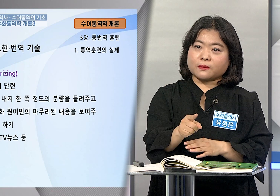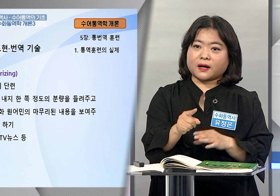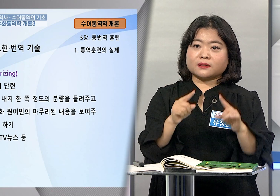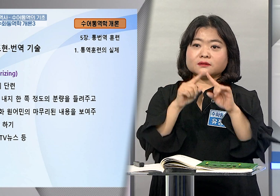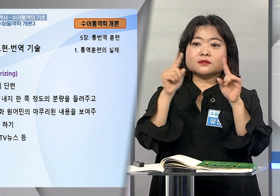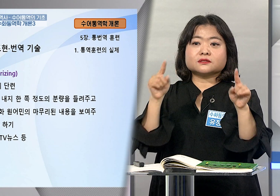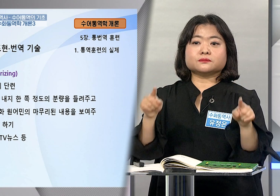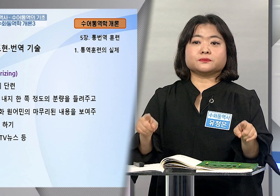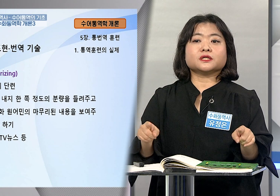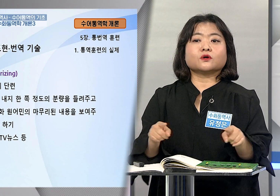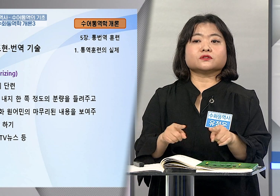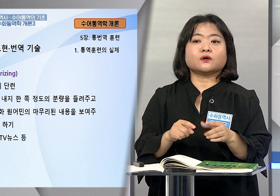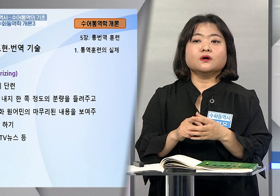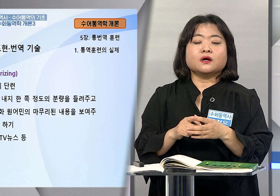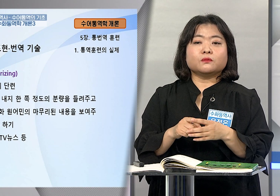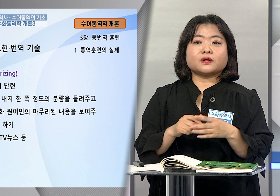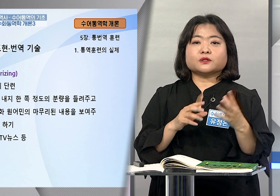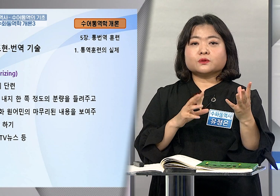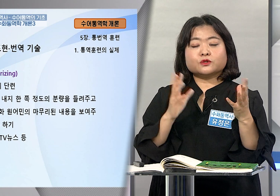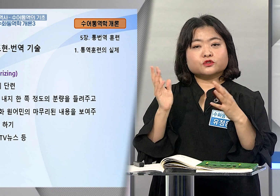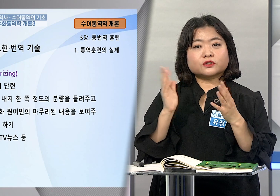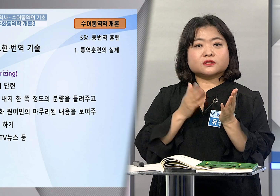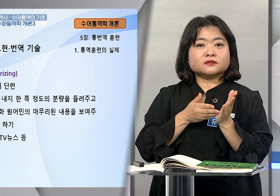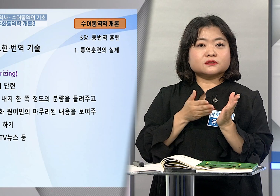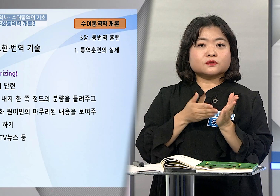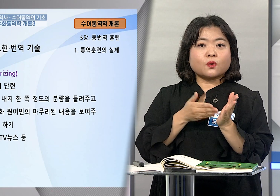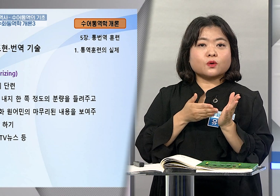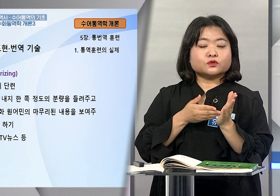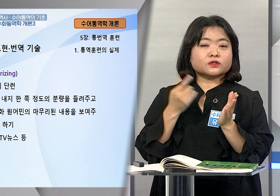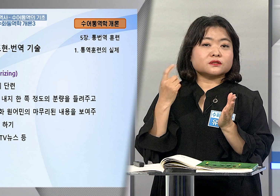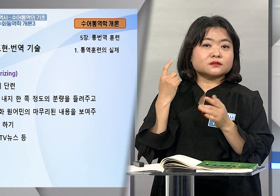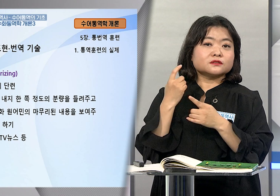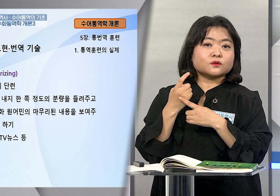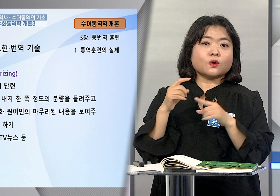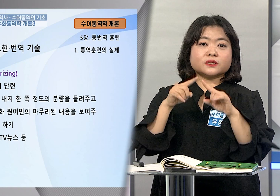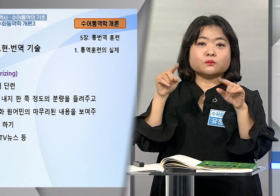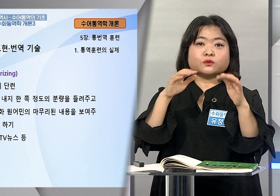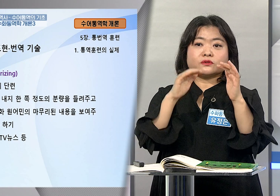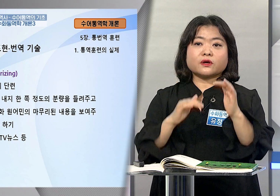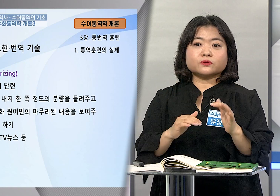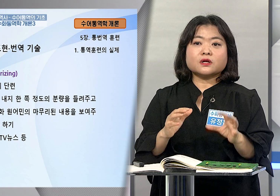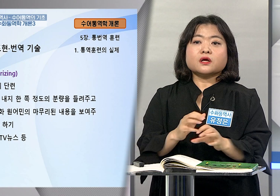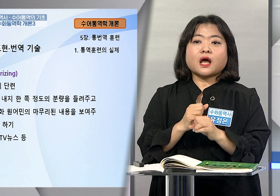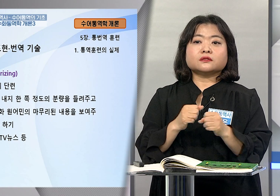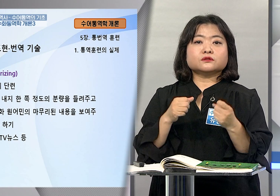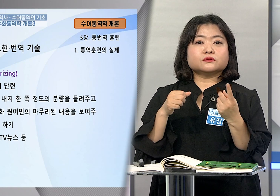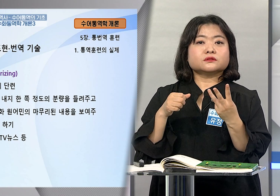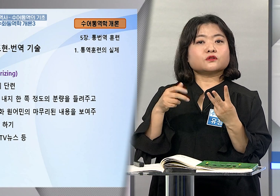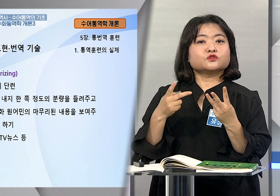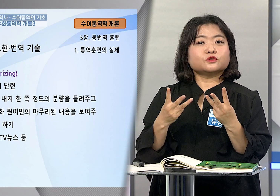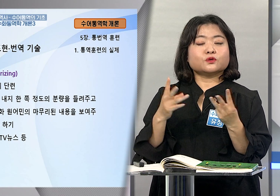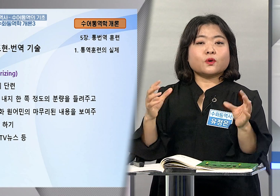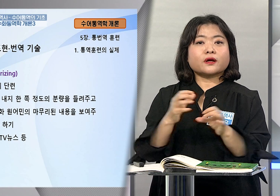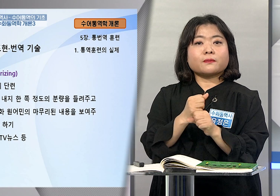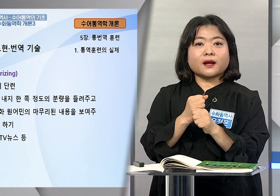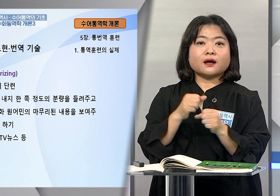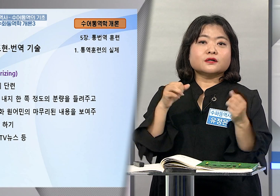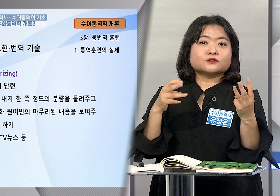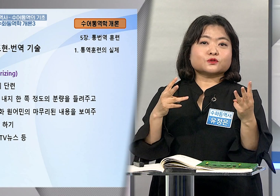요약해봐라. 이런 연습이거든요. 라디오나 뉴스 같은 걸 듣고 이 모든 내용을 한 석 줄로 요약해봐라. 석 줄로